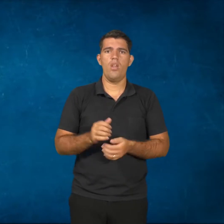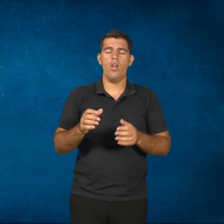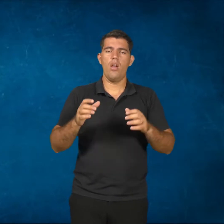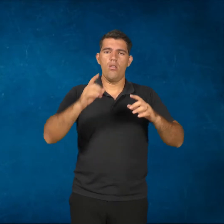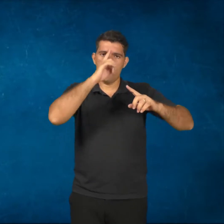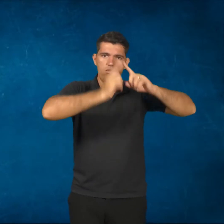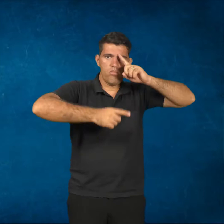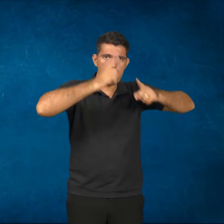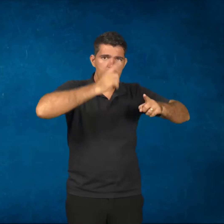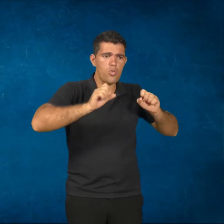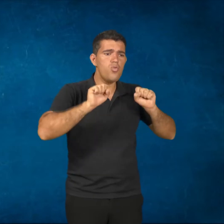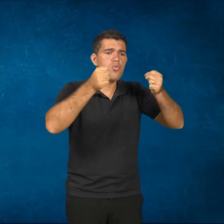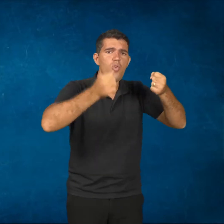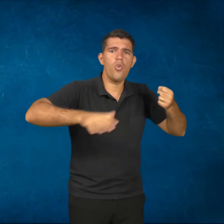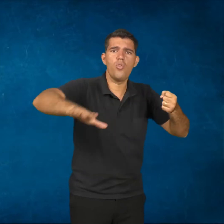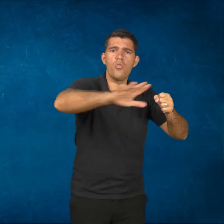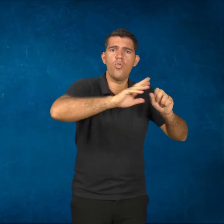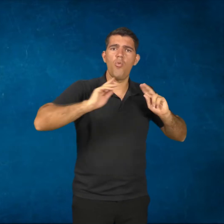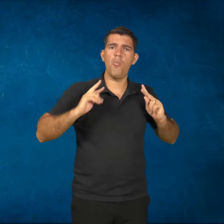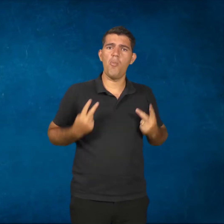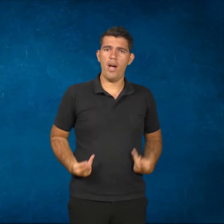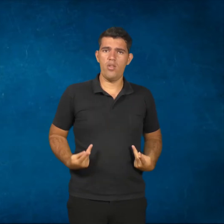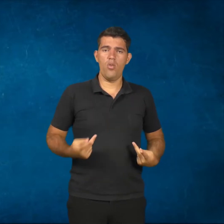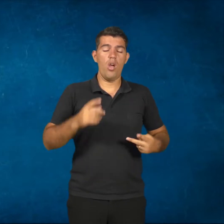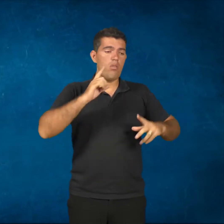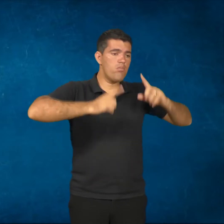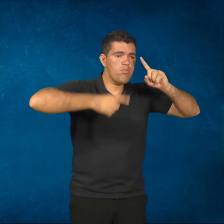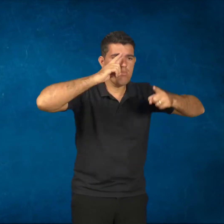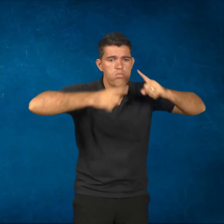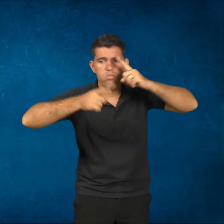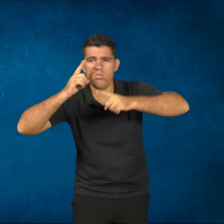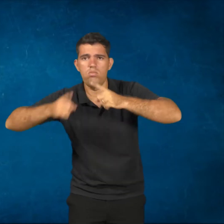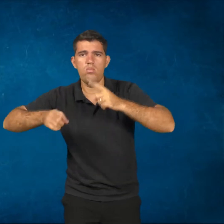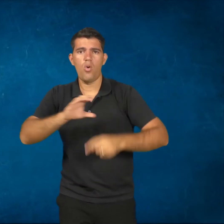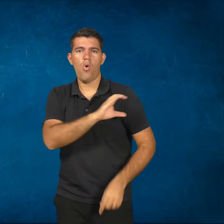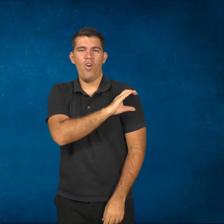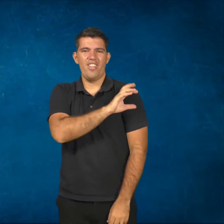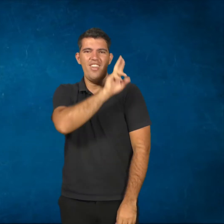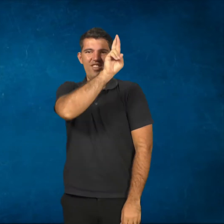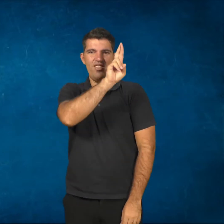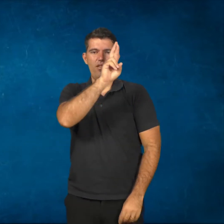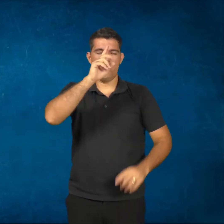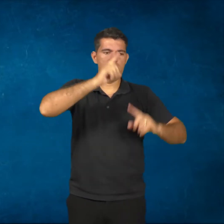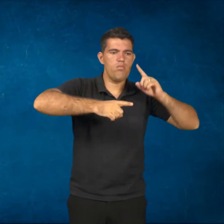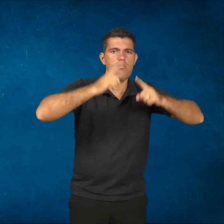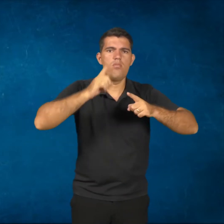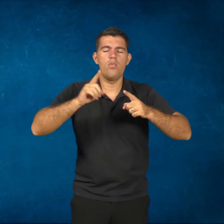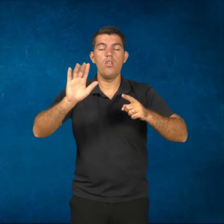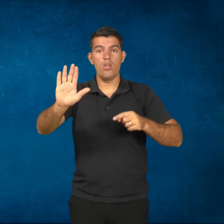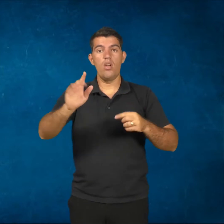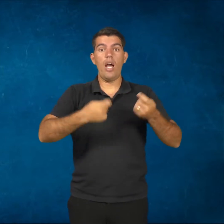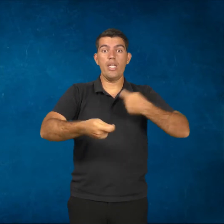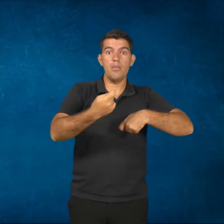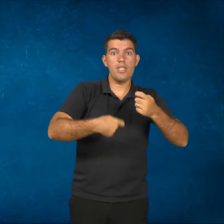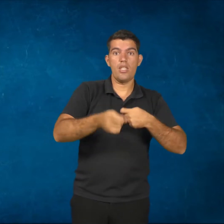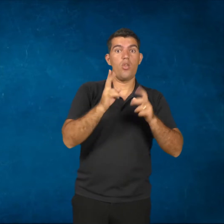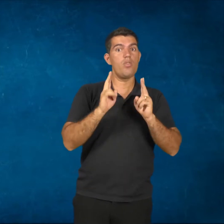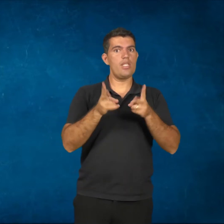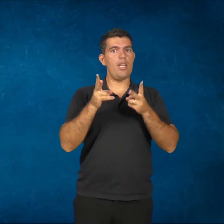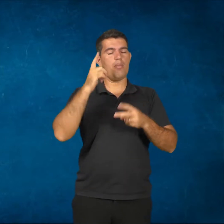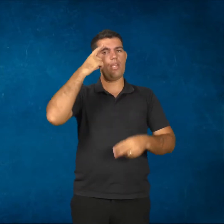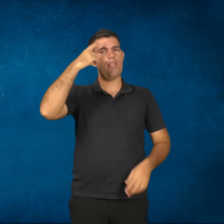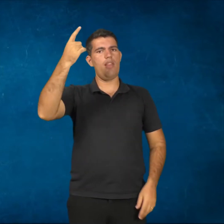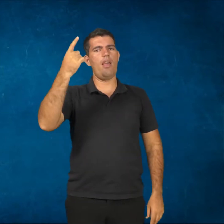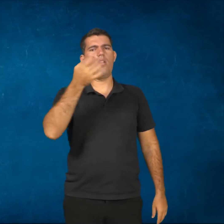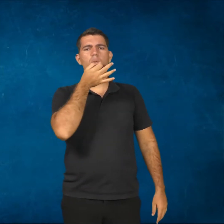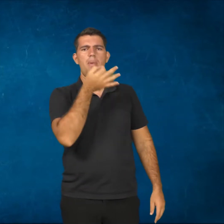Coordenação do esforço humano coletivo, ou simplesmente coordenação. Significa o seguinte, a administração sempre supõe,